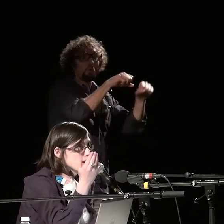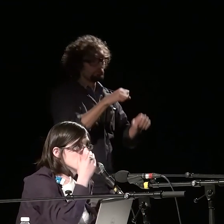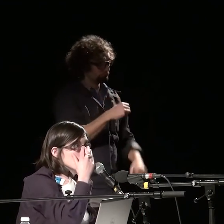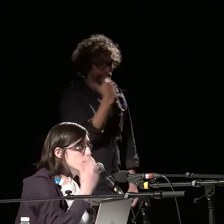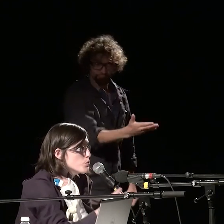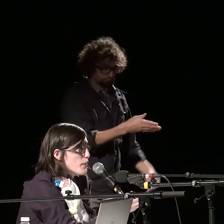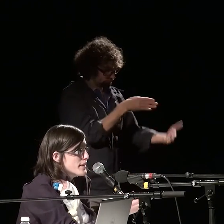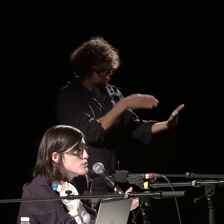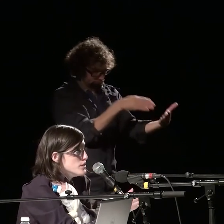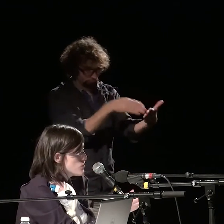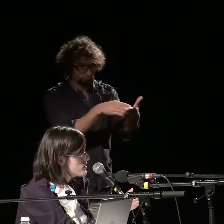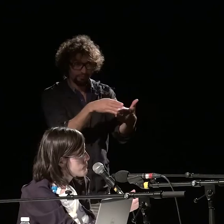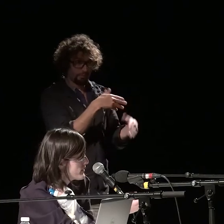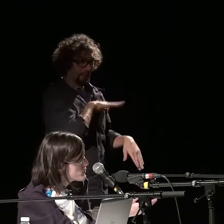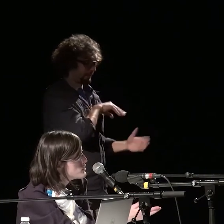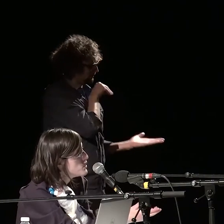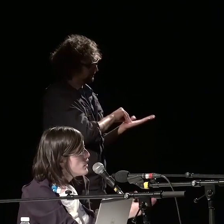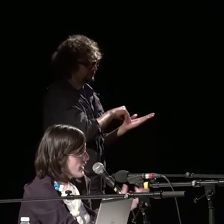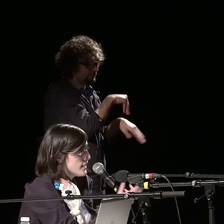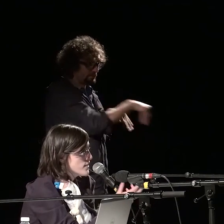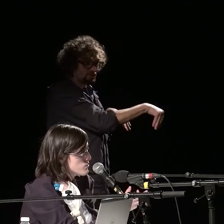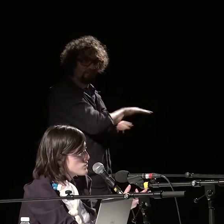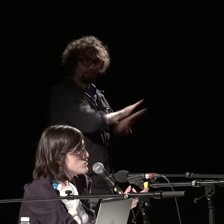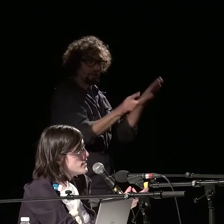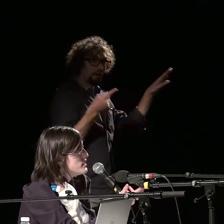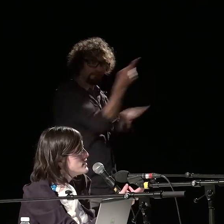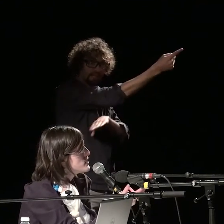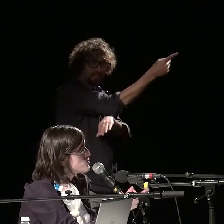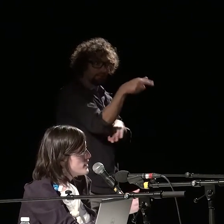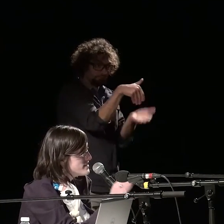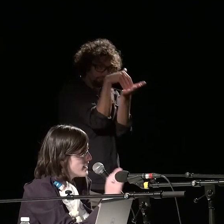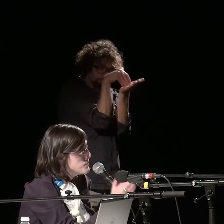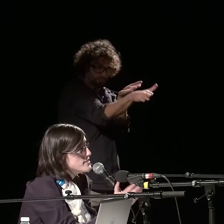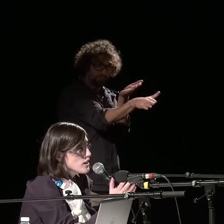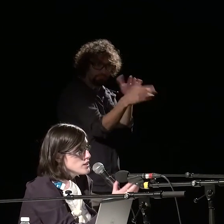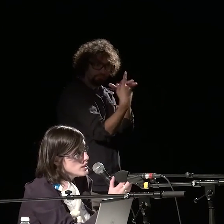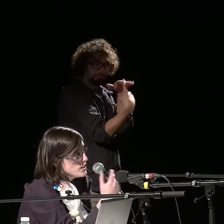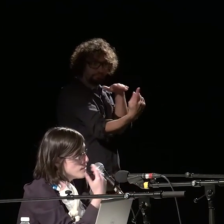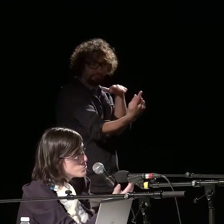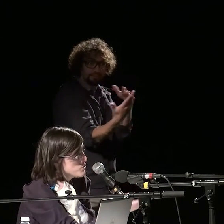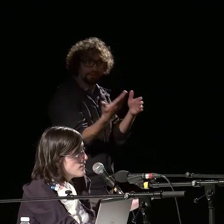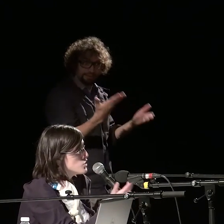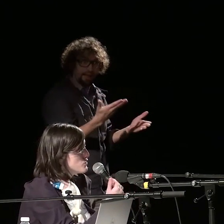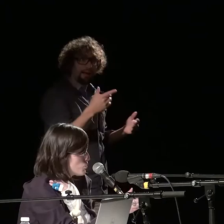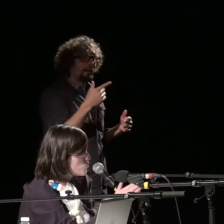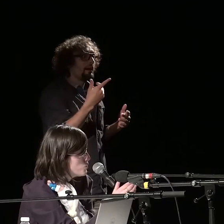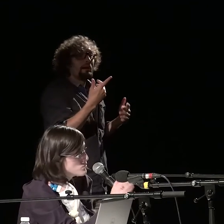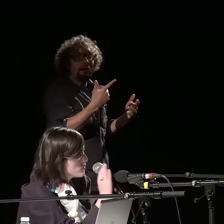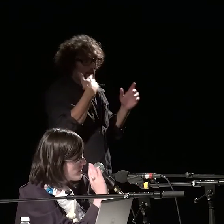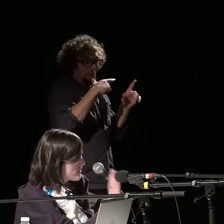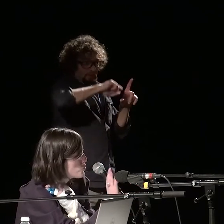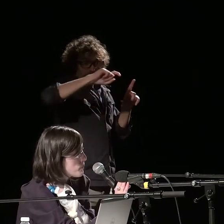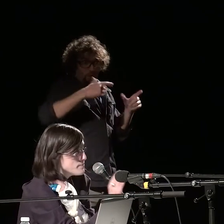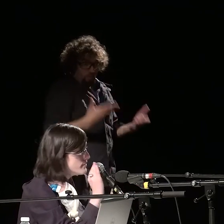J'adorerais qu'il y ait quelqu'un du Génépi pour nous parler des sorties de prison et de la réinsertion sociale des condamnés. Ça explique ça. Ça montre ça avec des chiffres d'aujourd'hui.